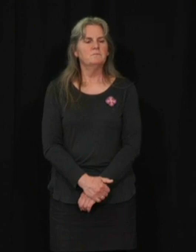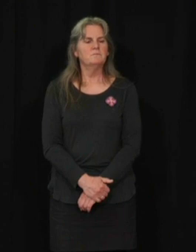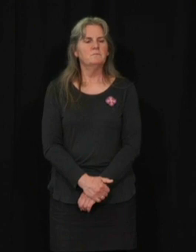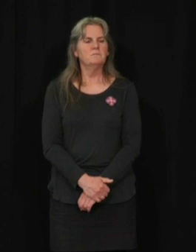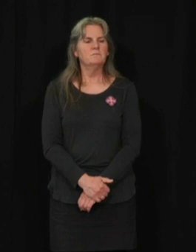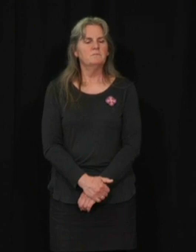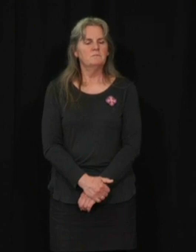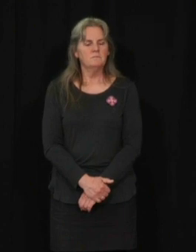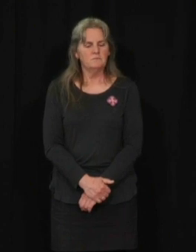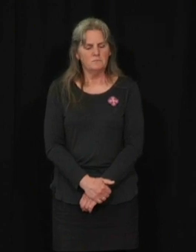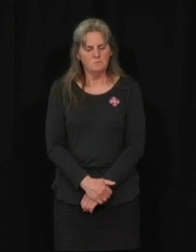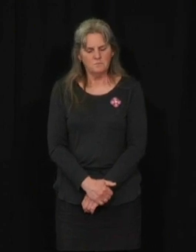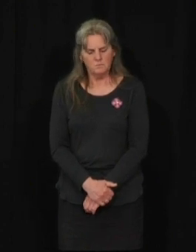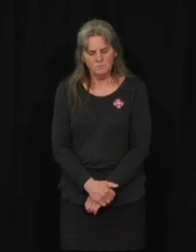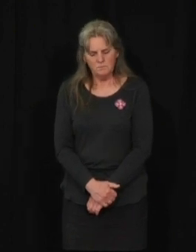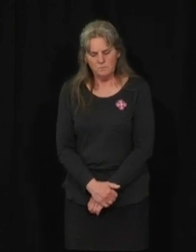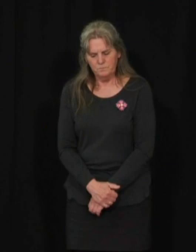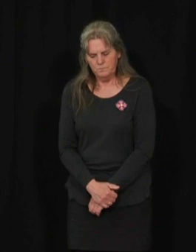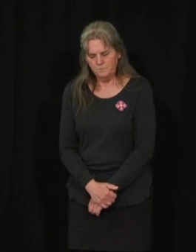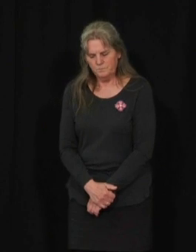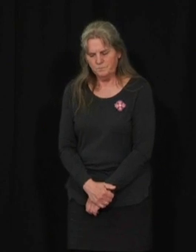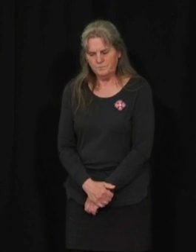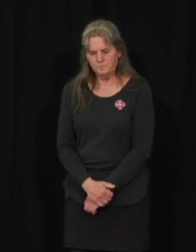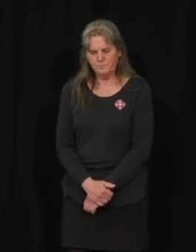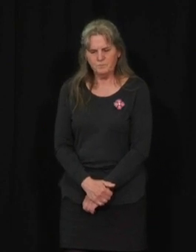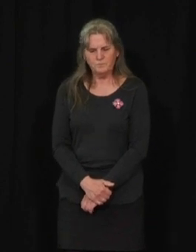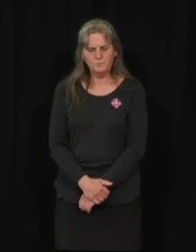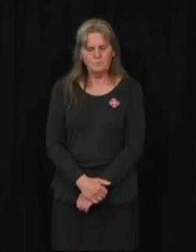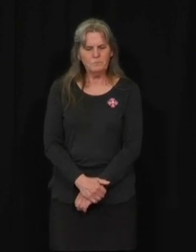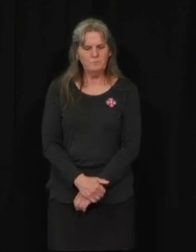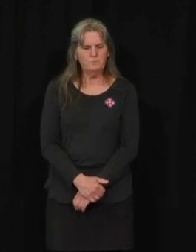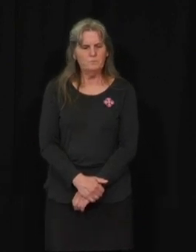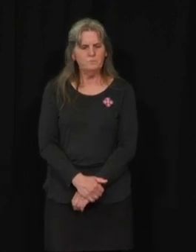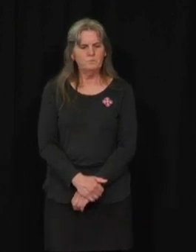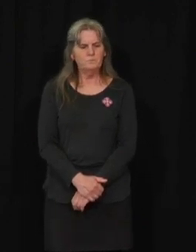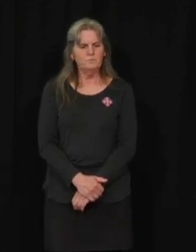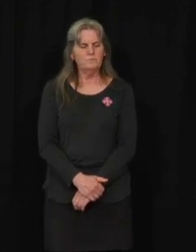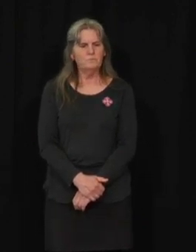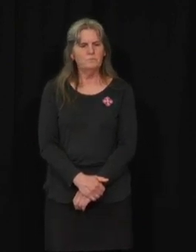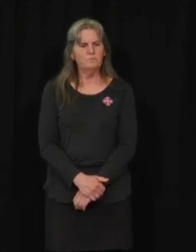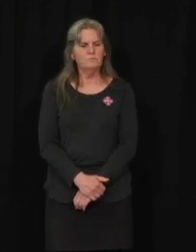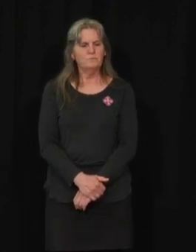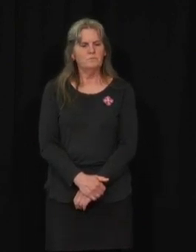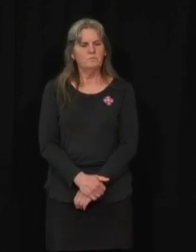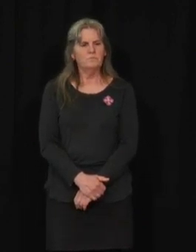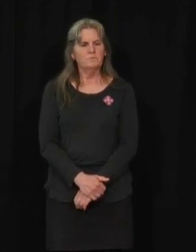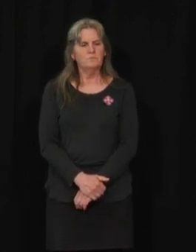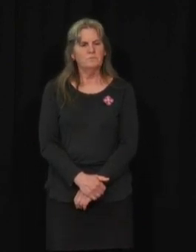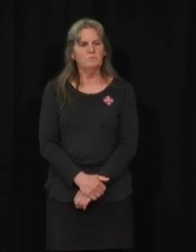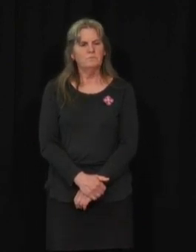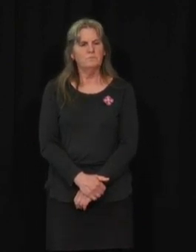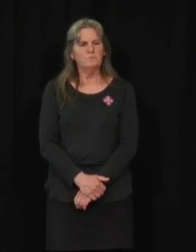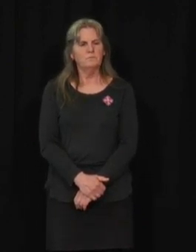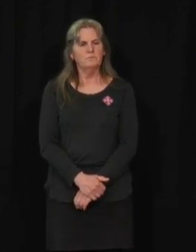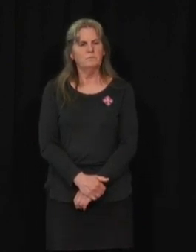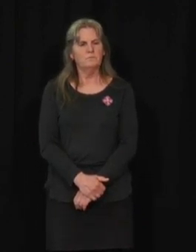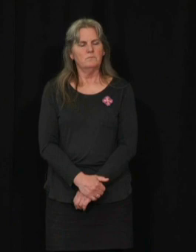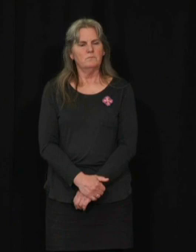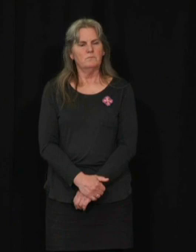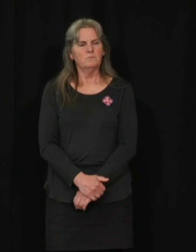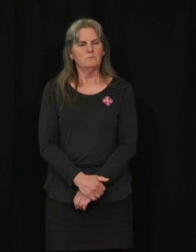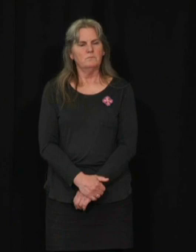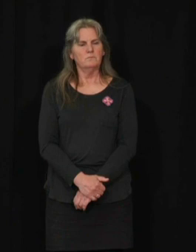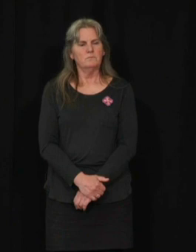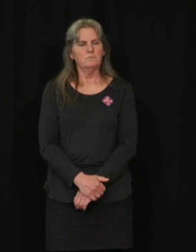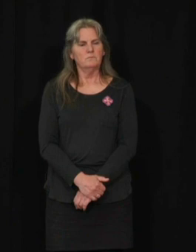le directive qui est pour le moment qu'il y a 4 destinations seulement dans le pays pour les